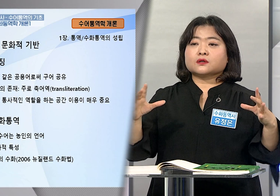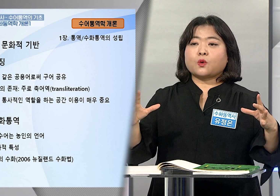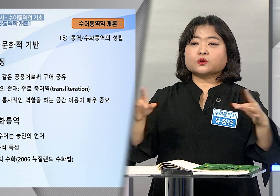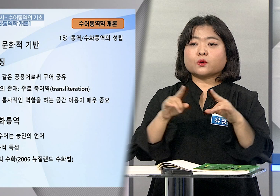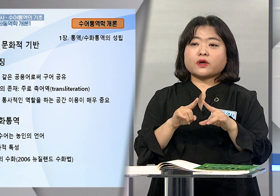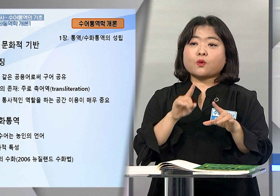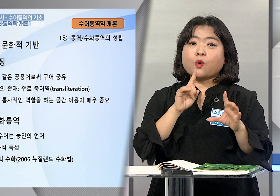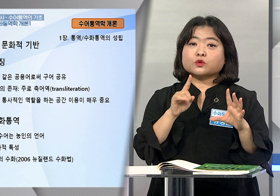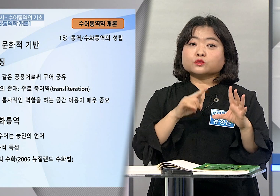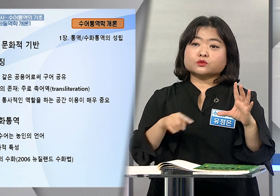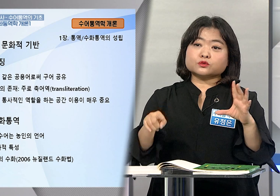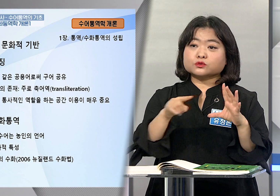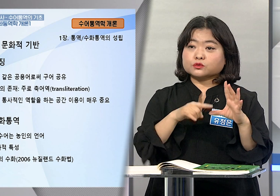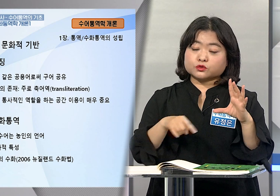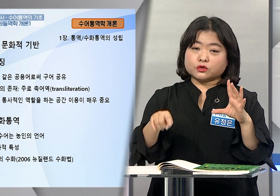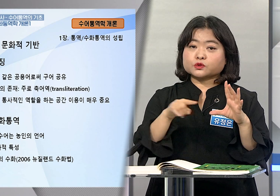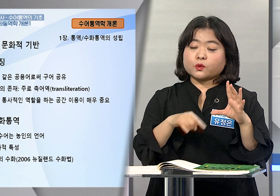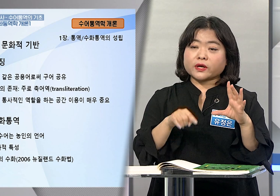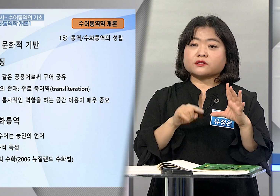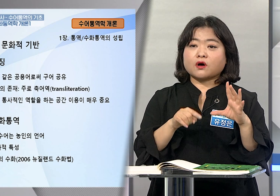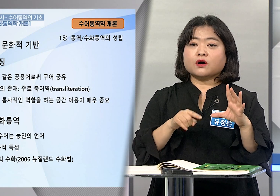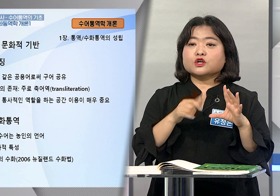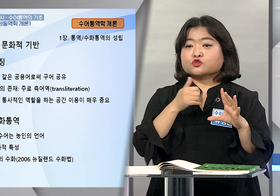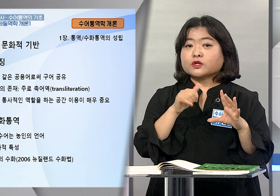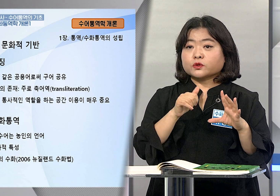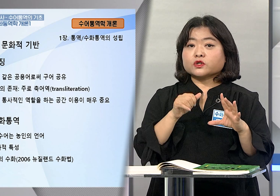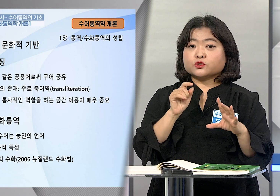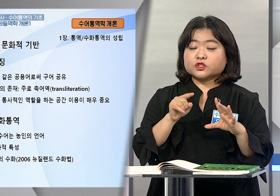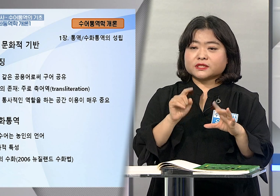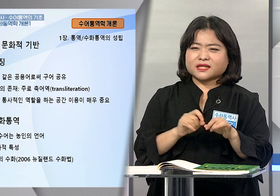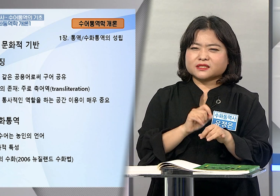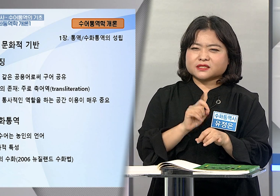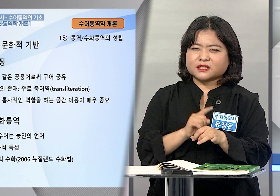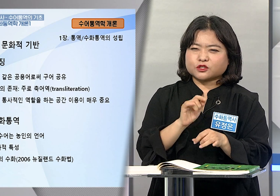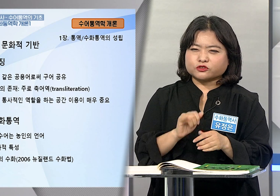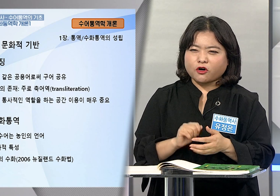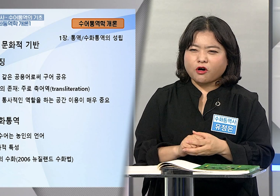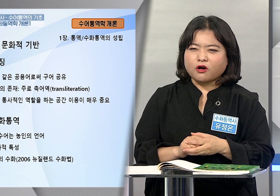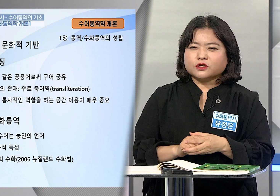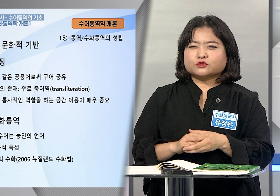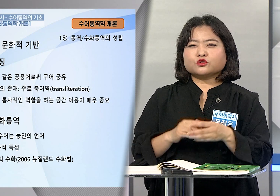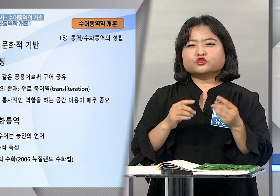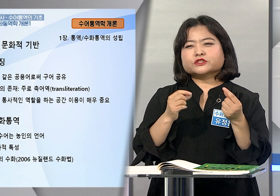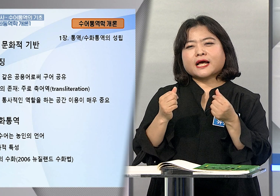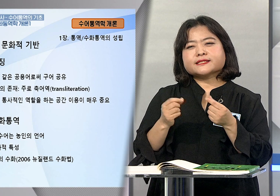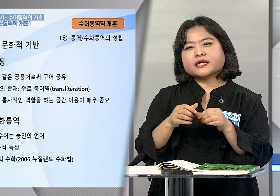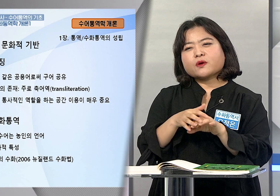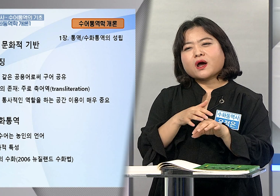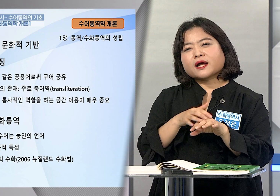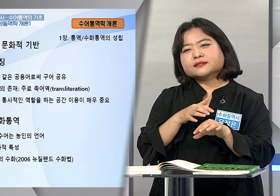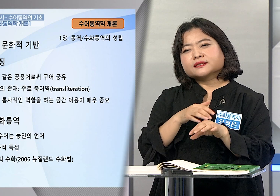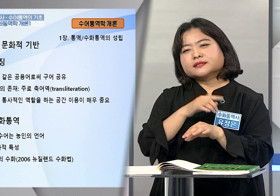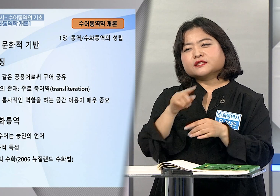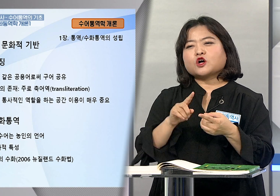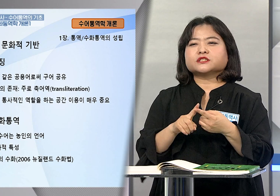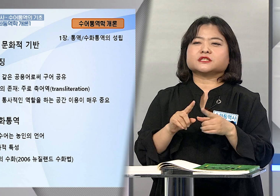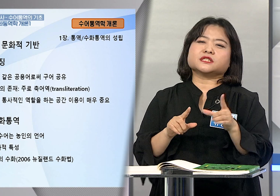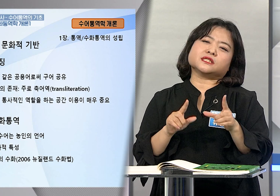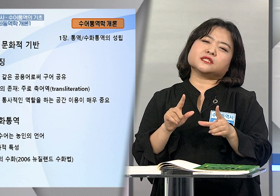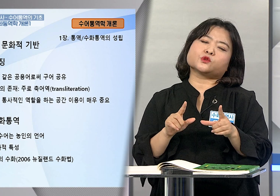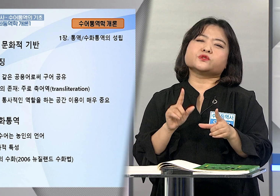큰 공통의 구어 속에서 수화 통역이 이루어진다는 특징이 있고요. 또 유사 체계와